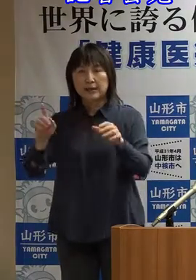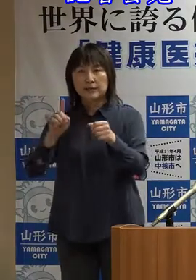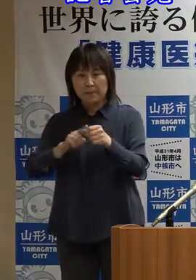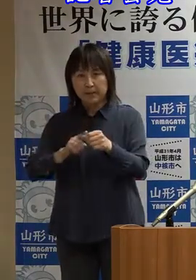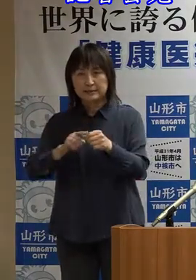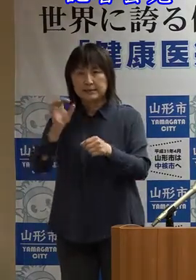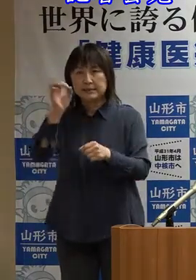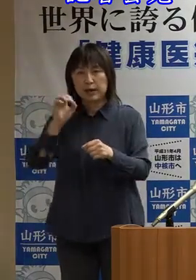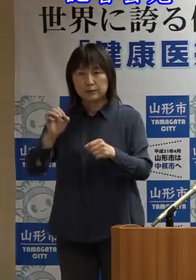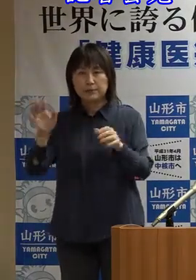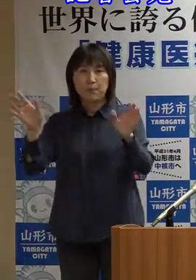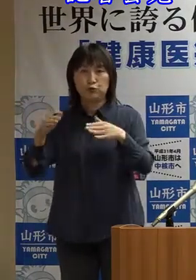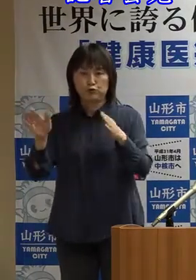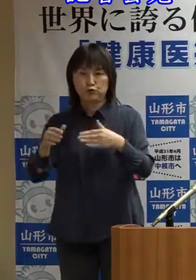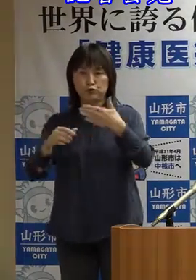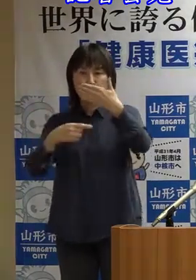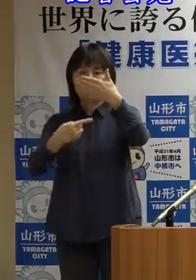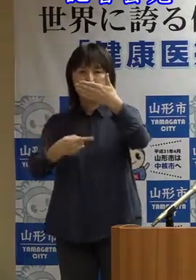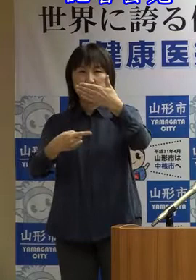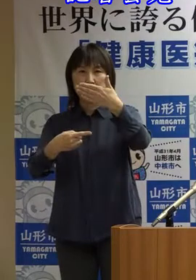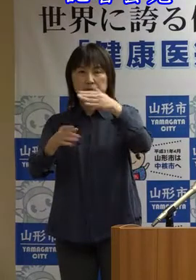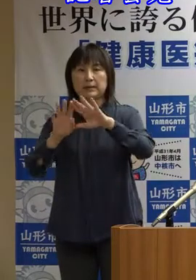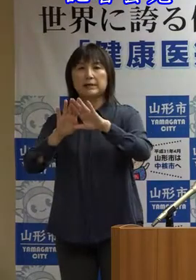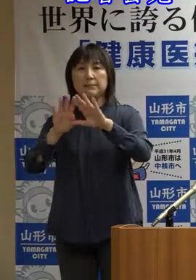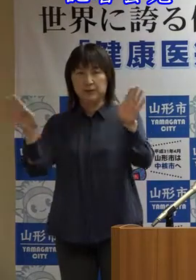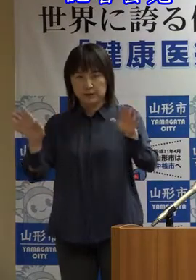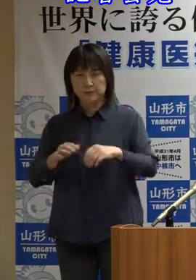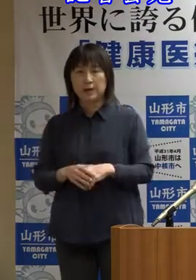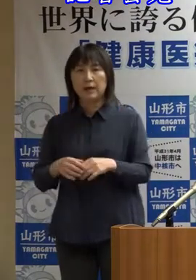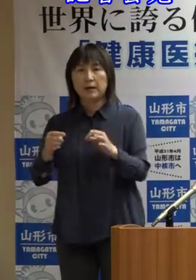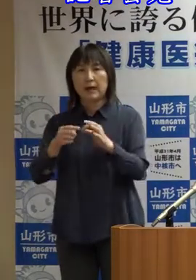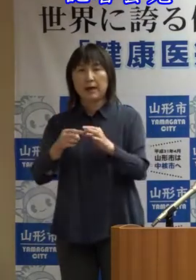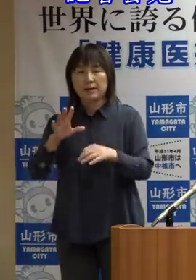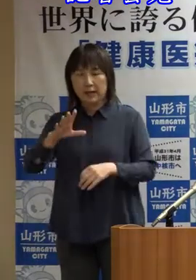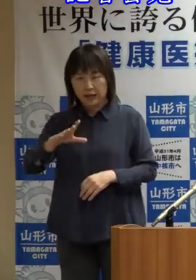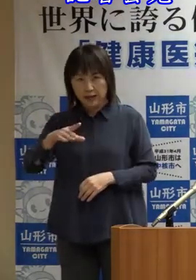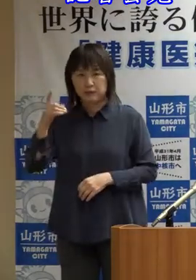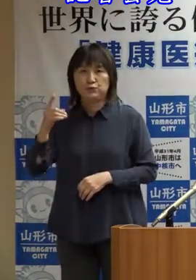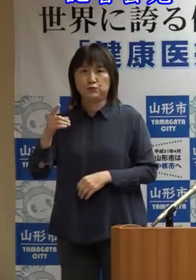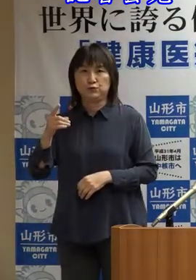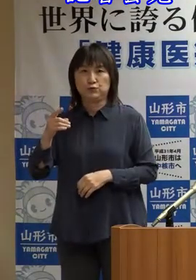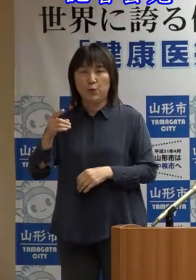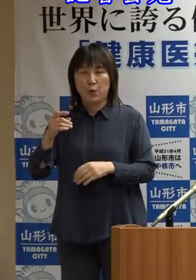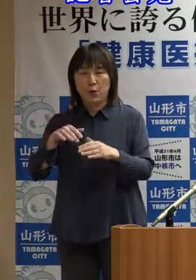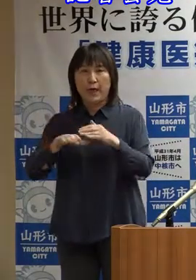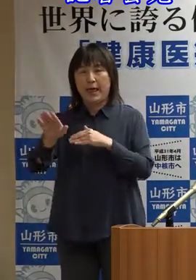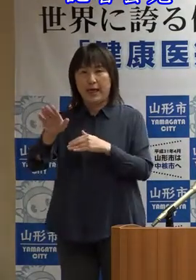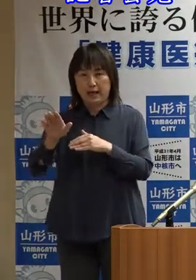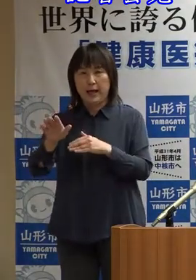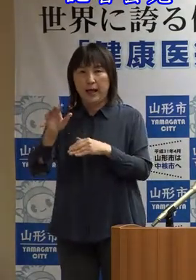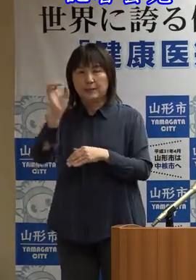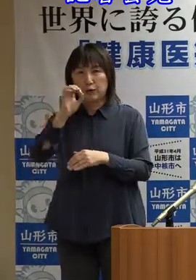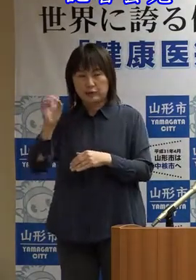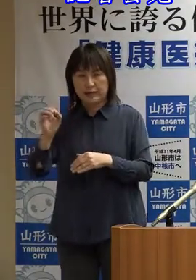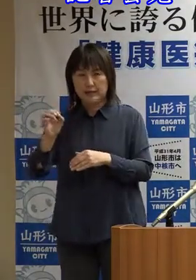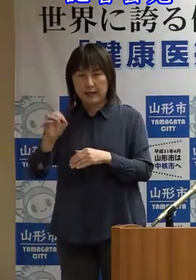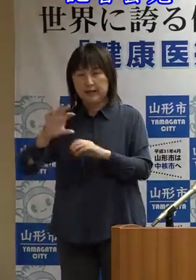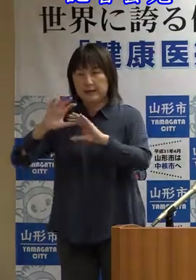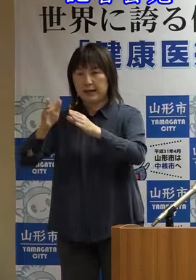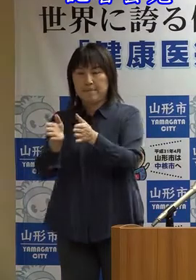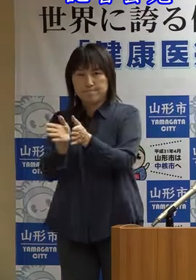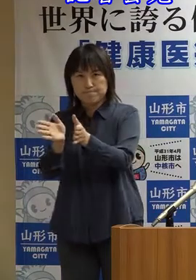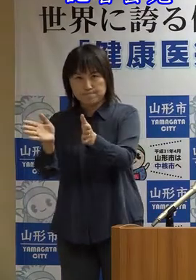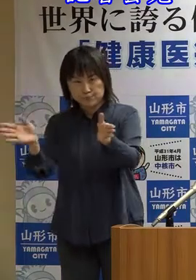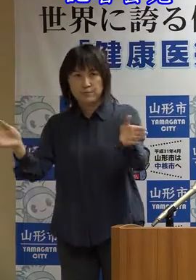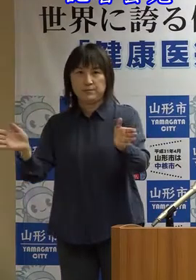品募集も9月1日から行われます。山形初の映画作品の世界展開の可能性がさらに